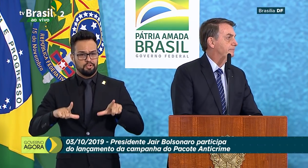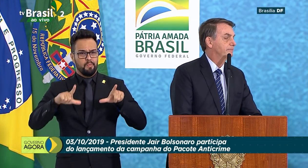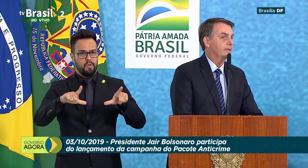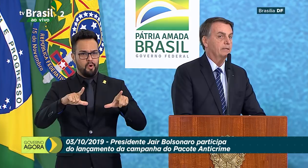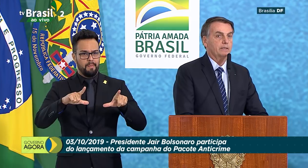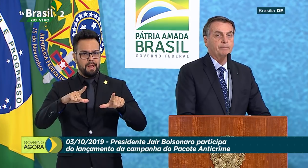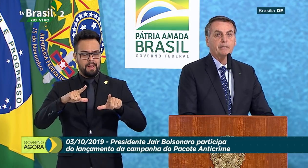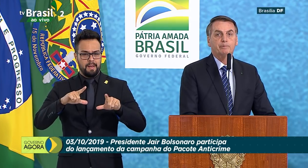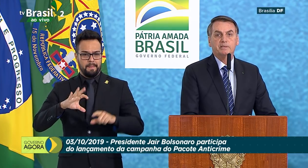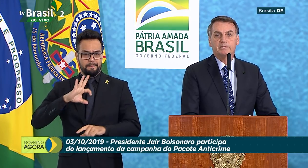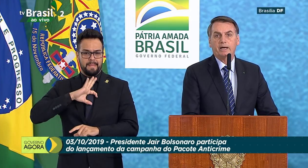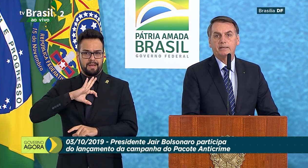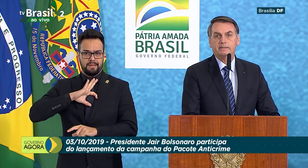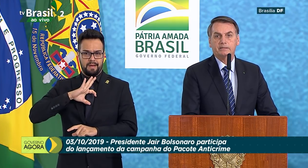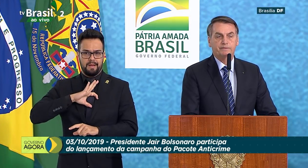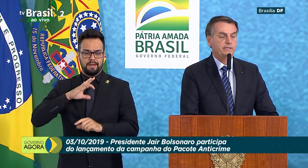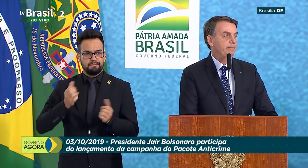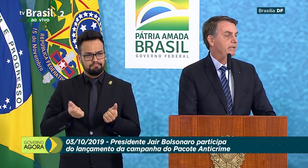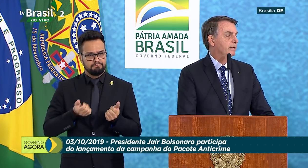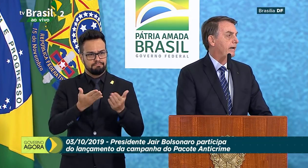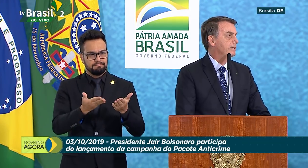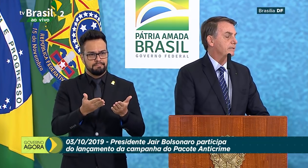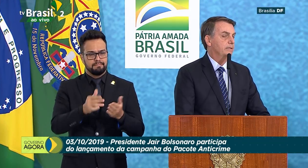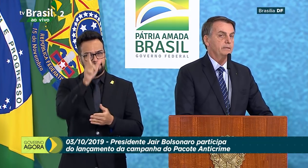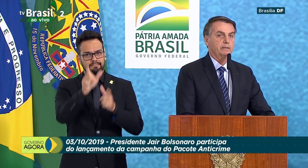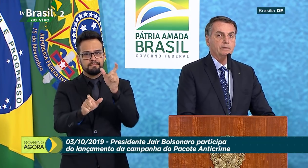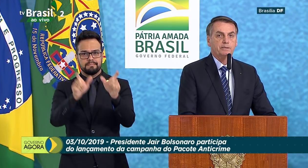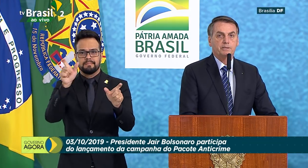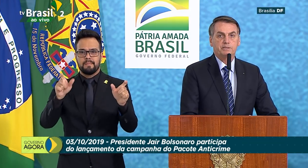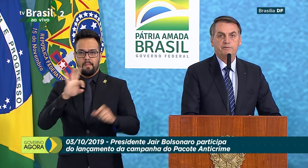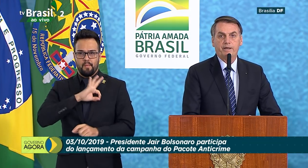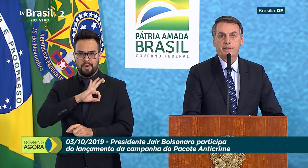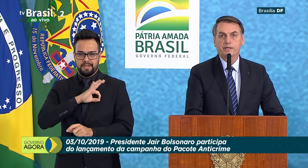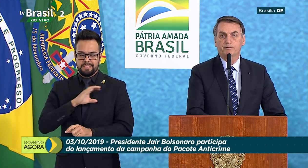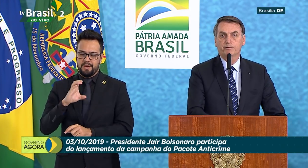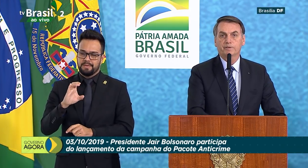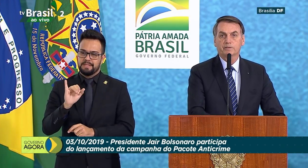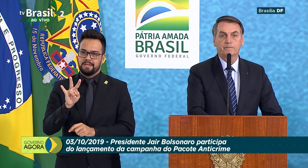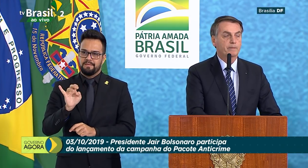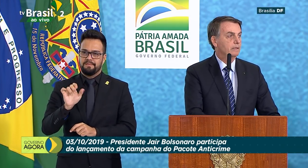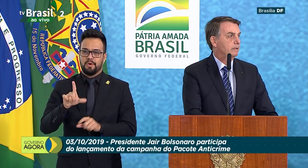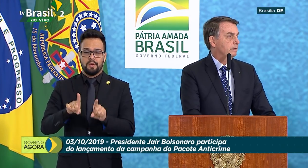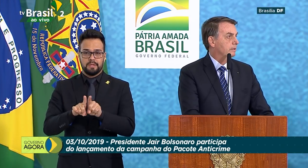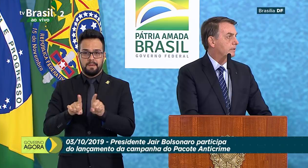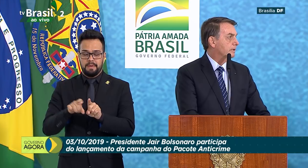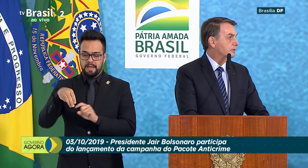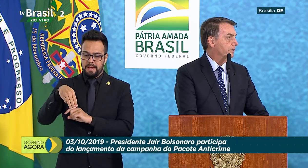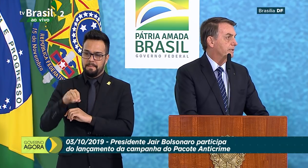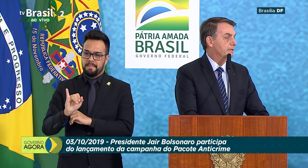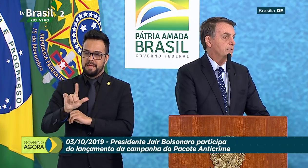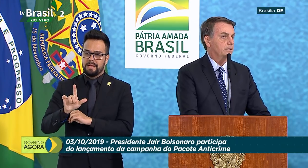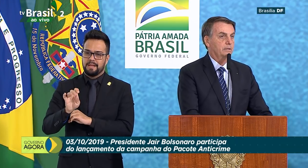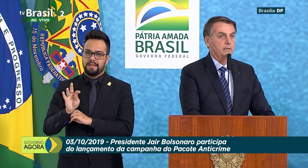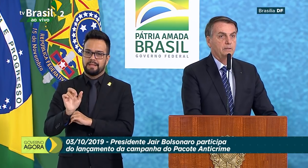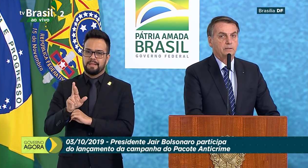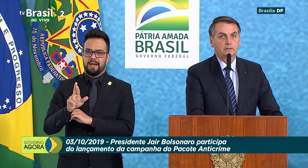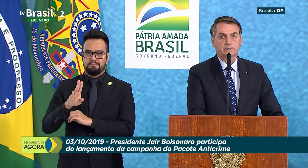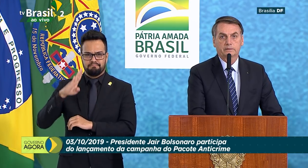medalhas para policiais, civis e militares que tivessem envolvido em